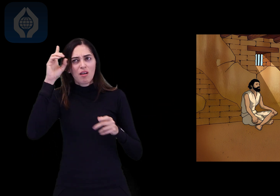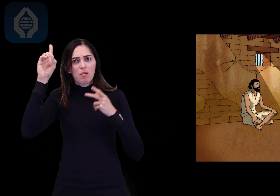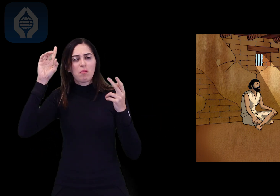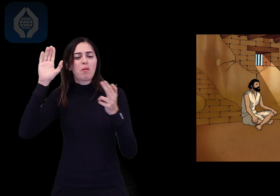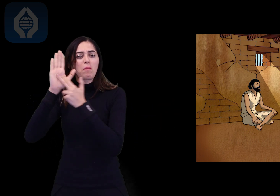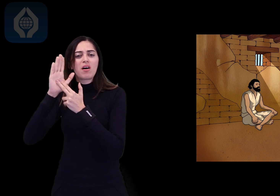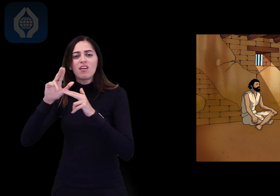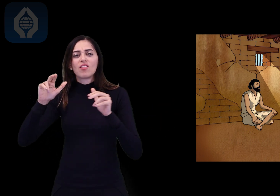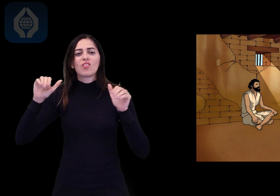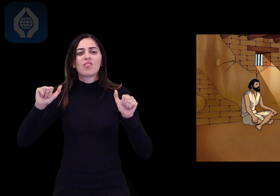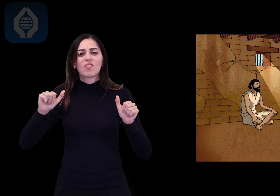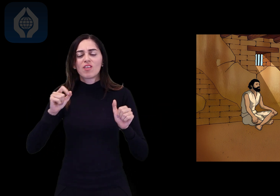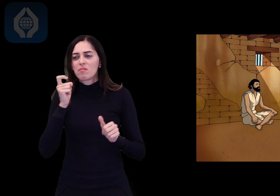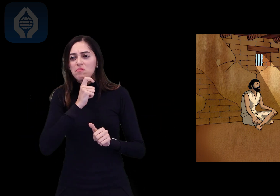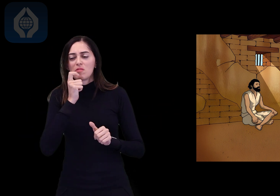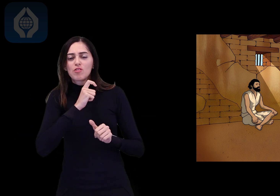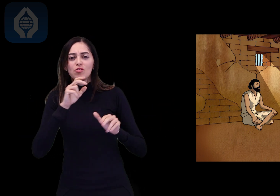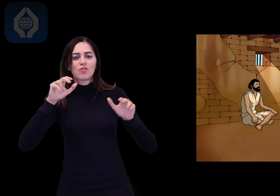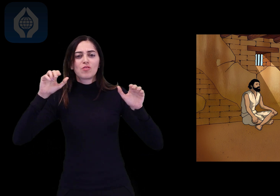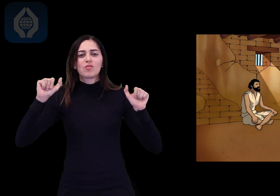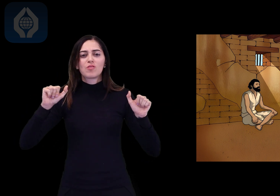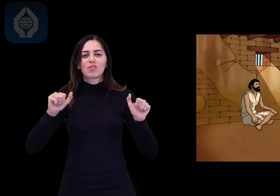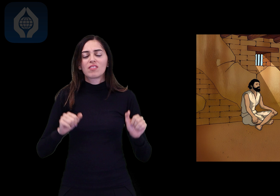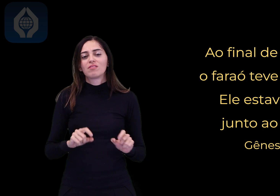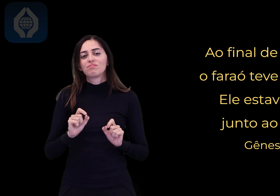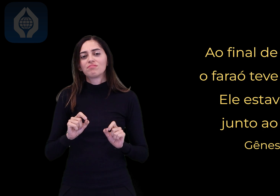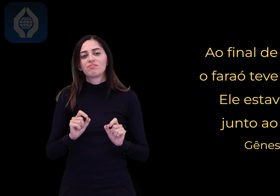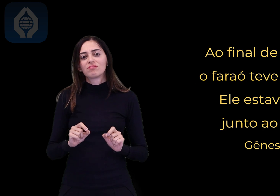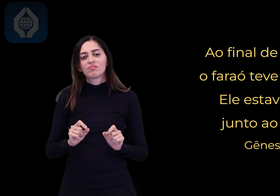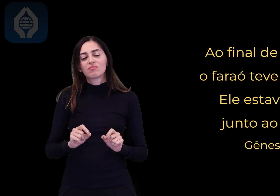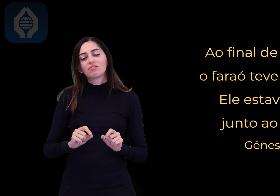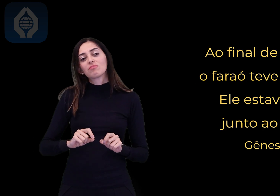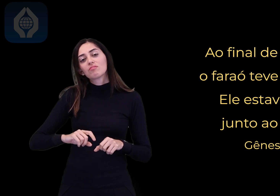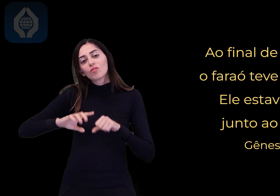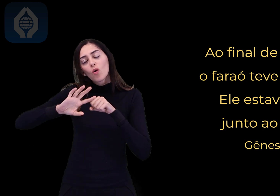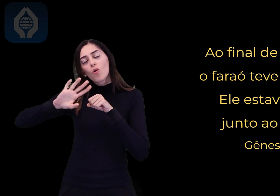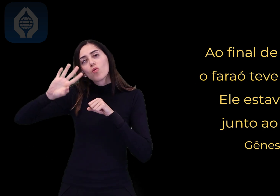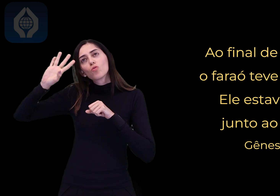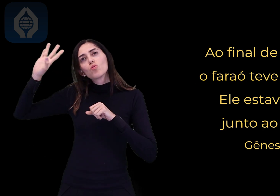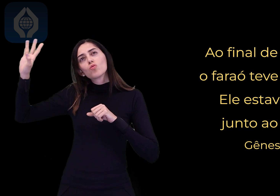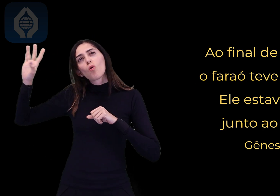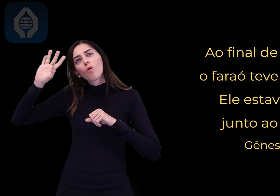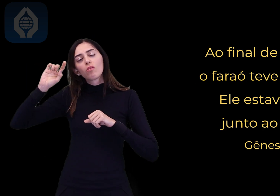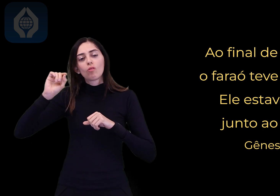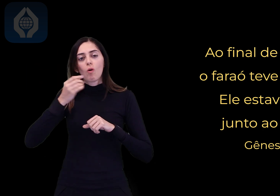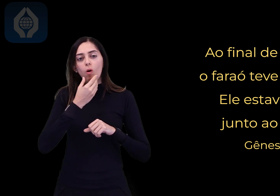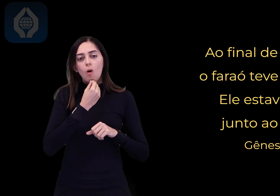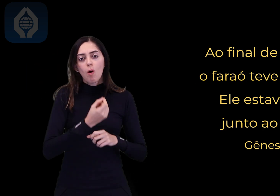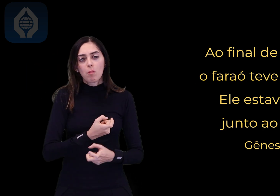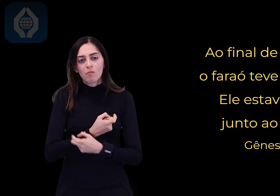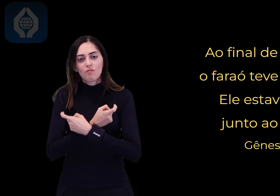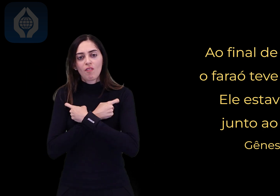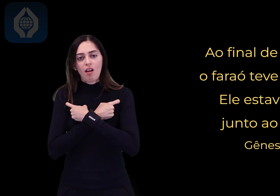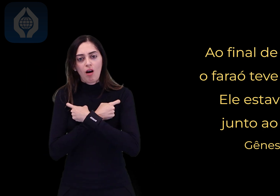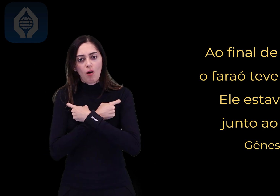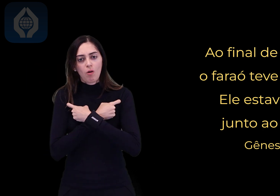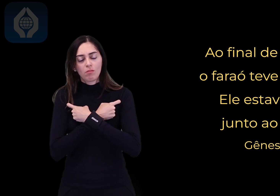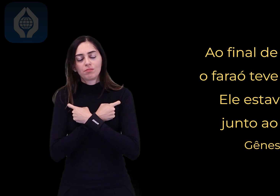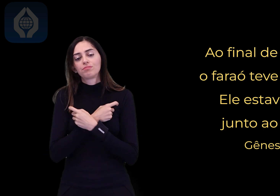esquece suas promessas ou fala mentiras. C. Os sonhos de Faraó, Gênesis 41, de 1 a 8.